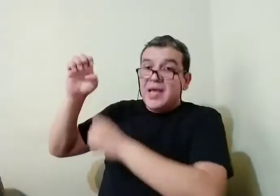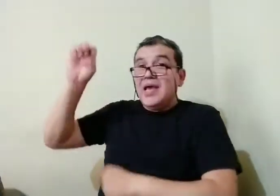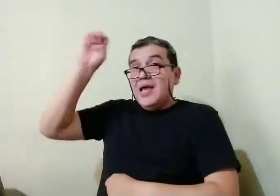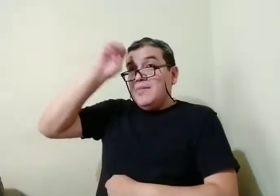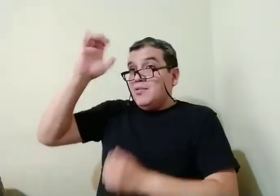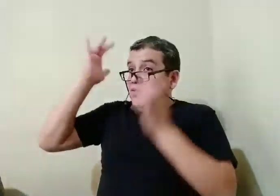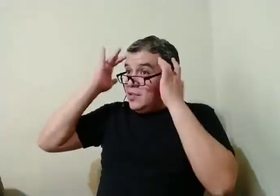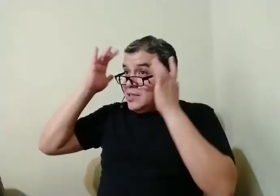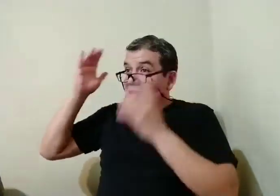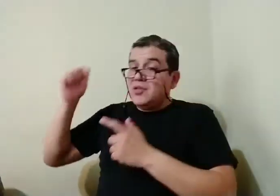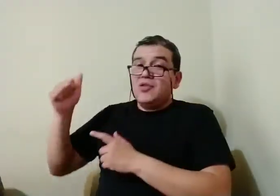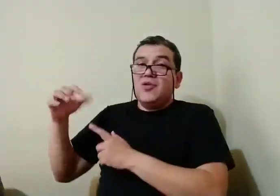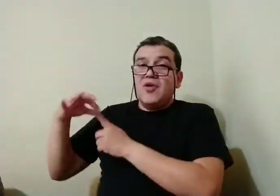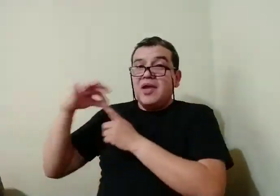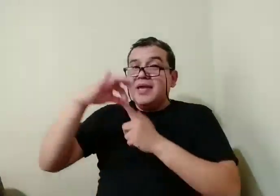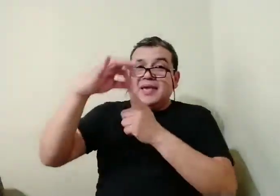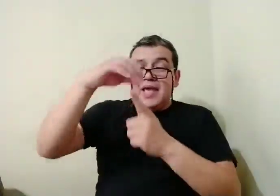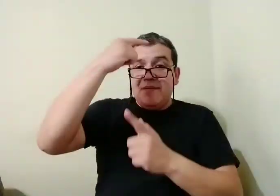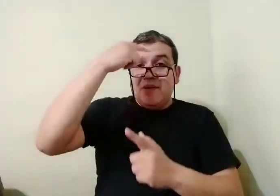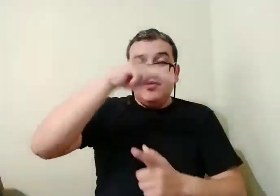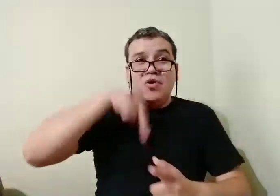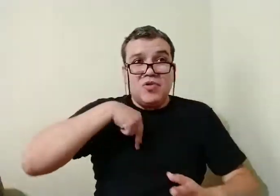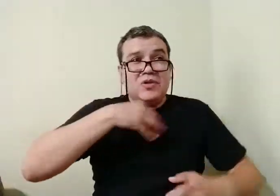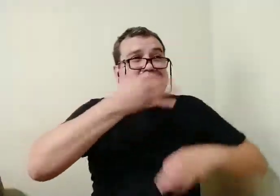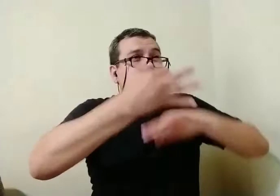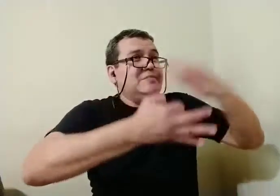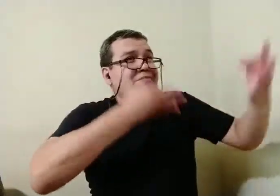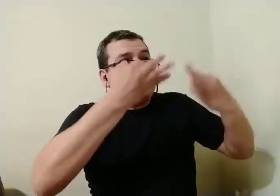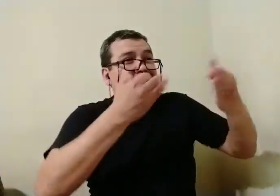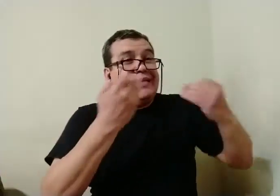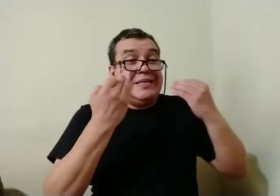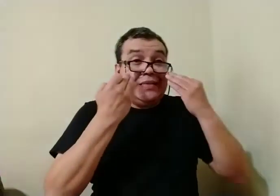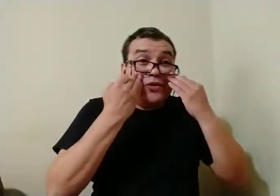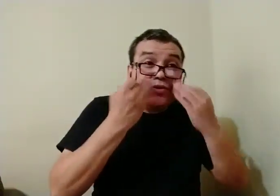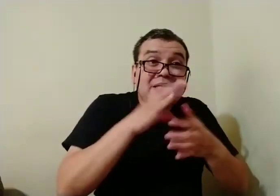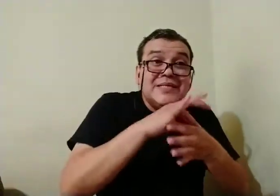Cristo que ha transformado nuestra vida.